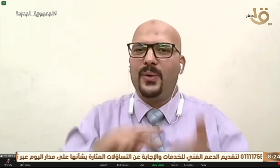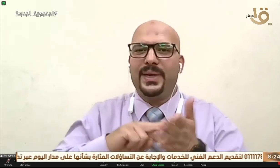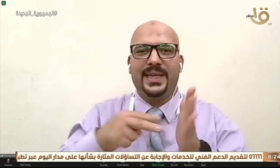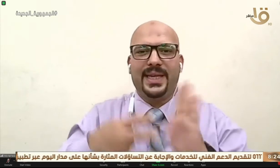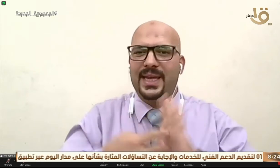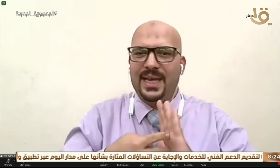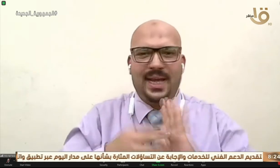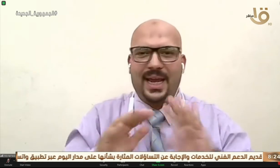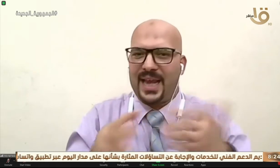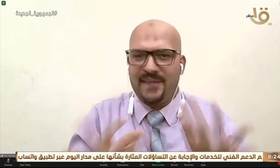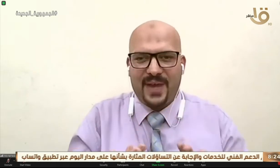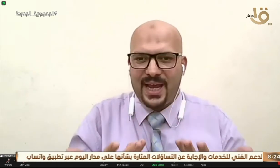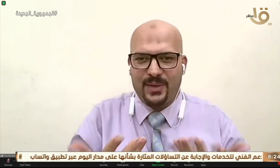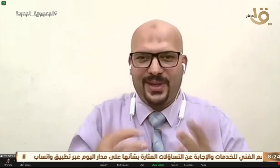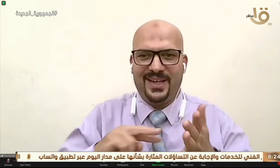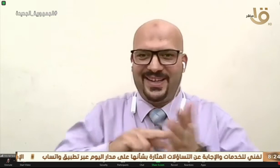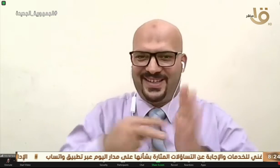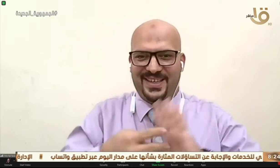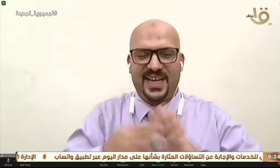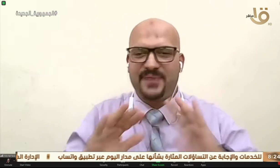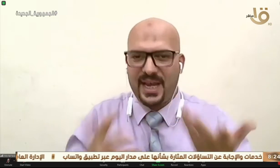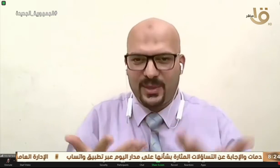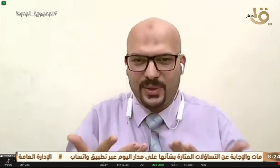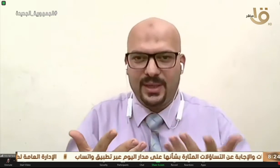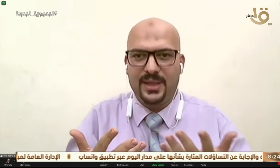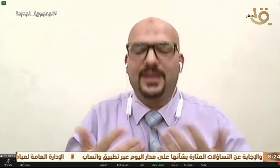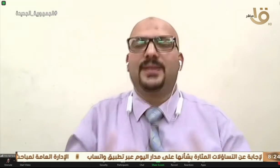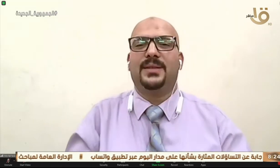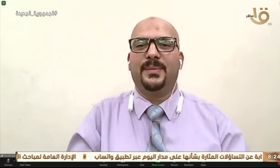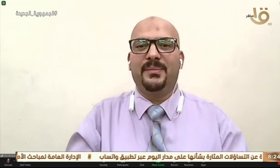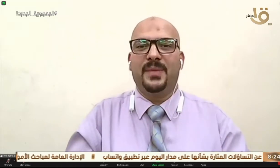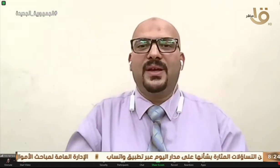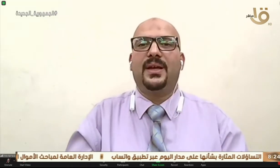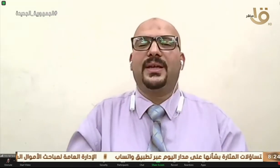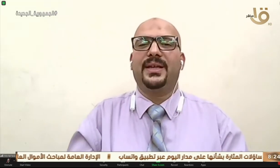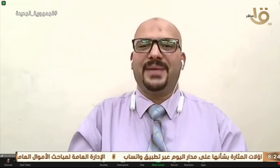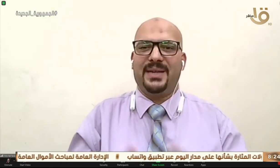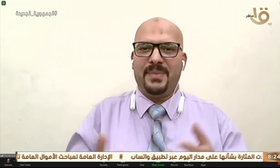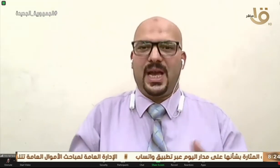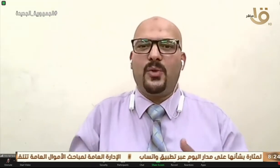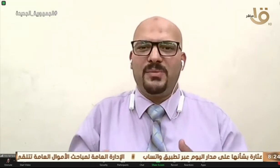تمام؟ هقول ايه؟ كيف حالك؟ كيف حالك؟ اوكي. تمام؟